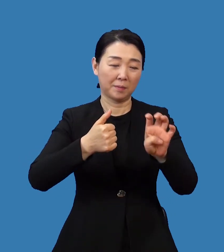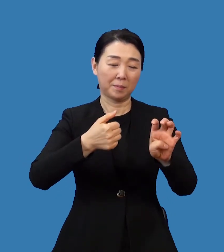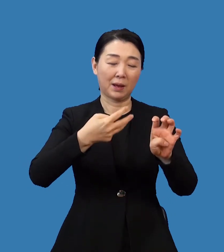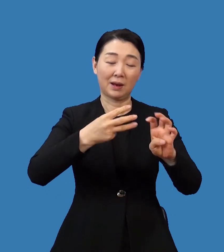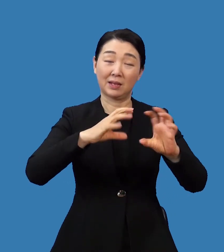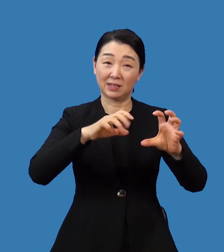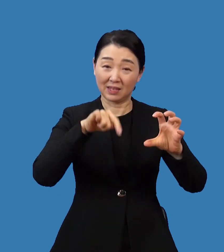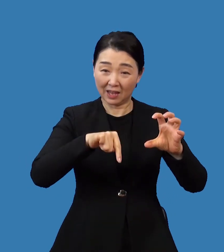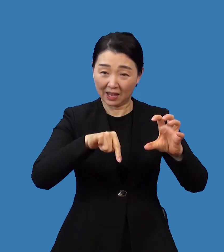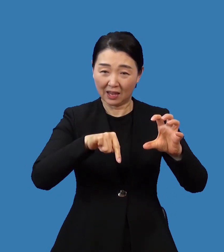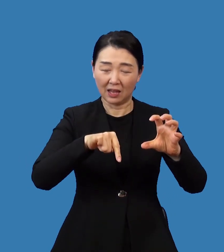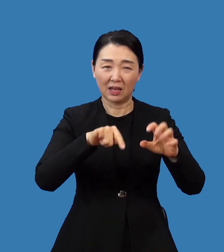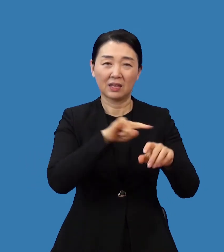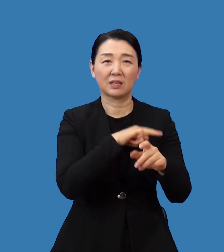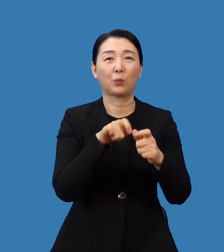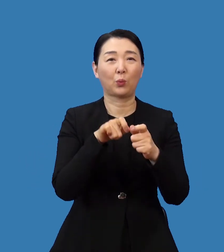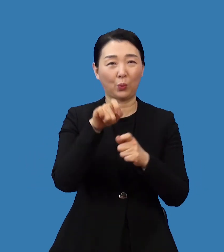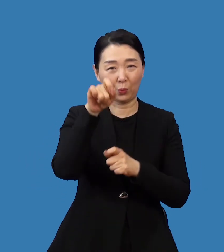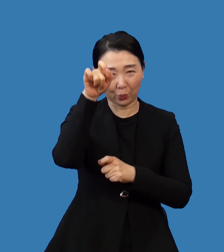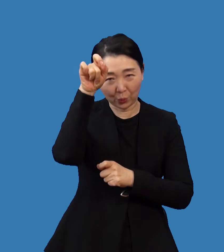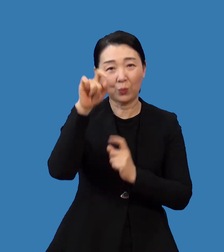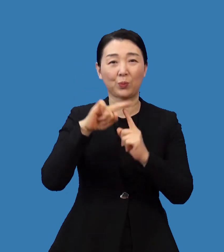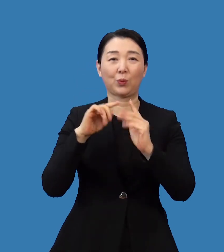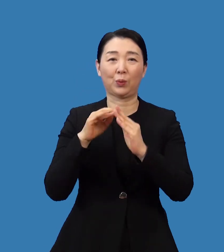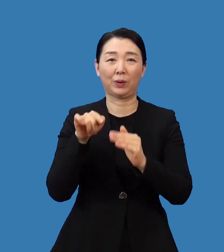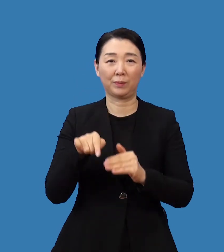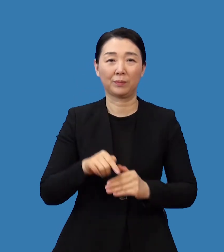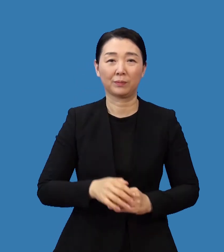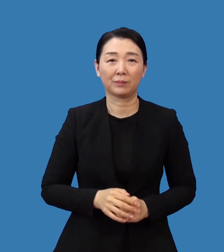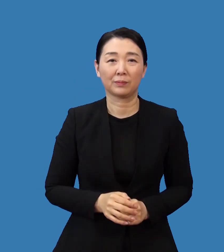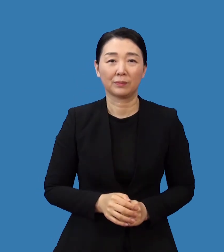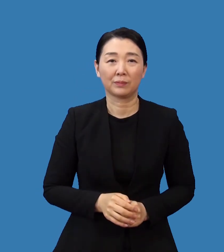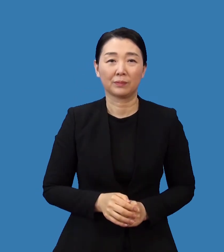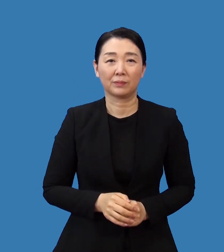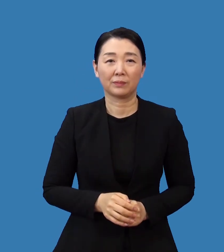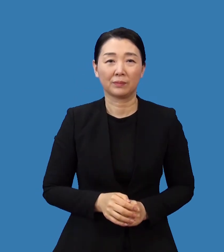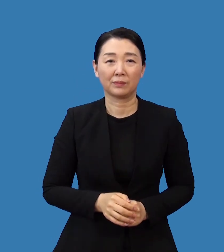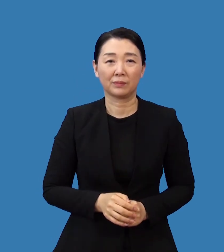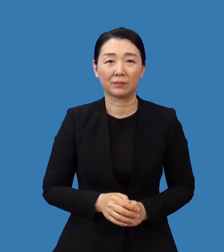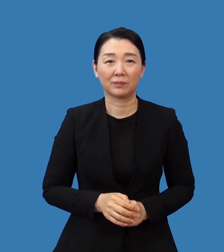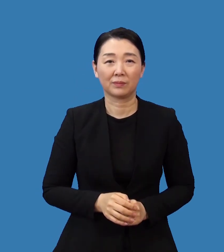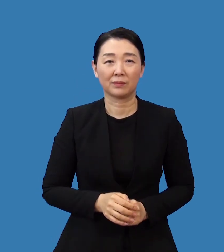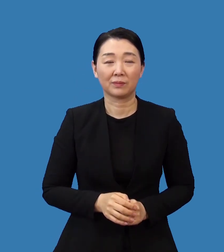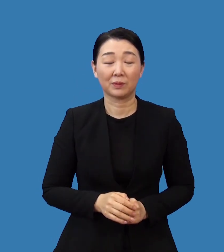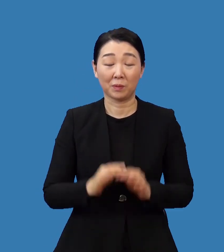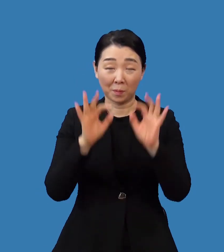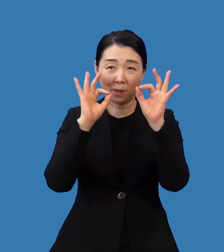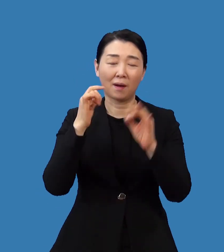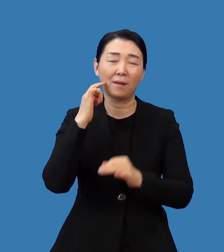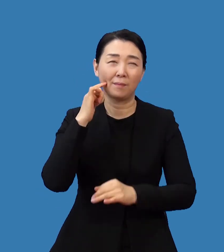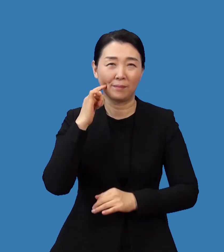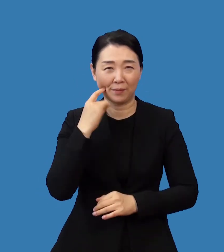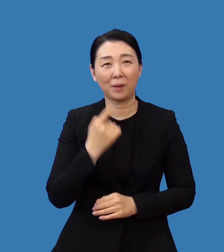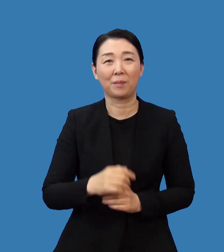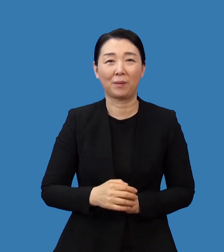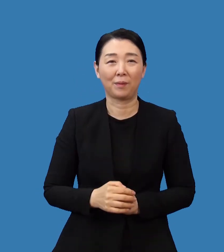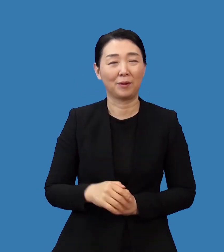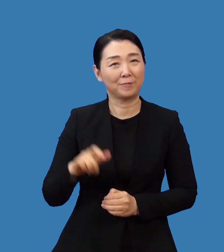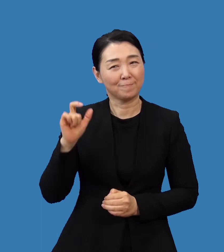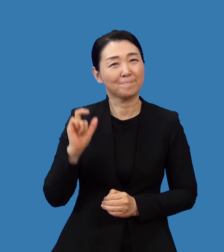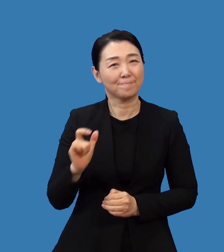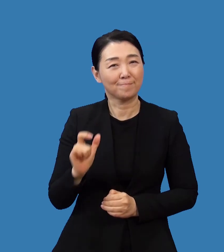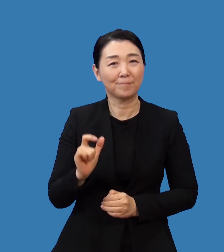오래된 그런 건물이라고 할 수가 있습니다. 아주 아름다운 건물이고요. 견고하게